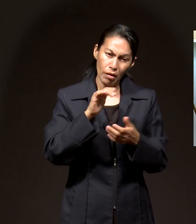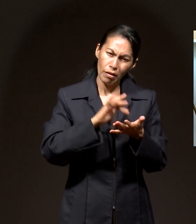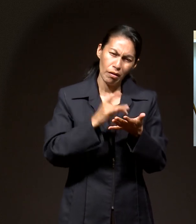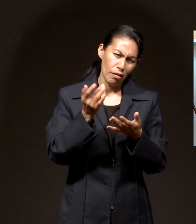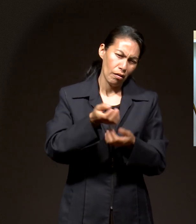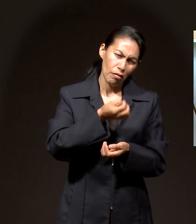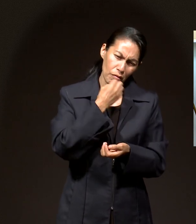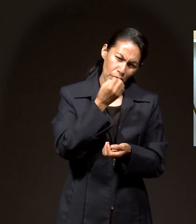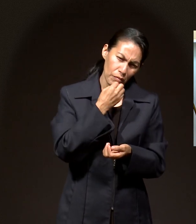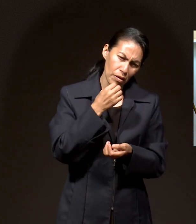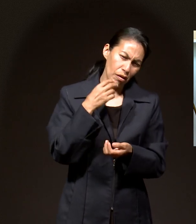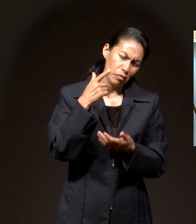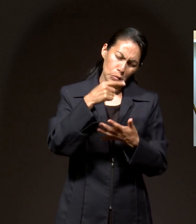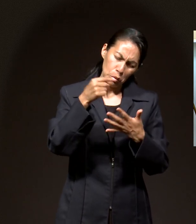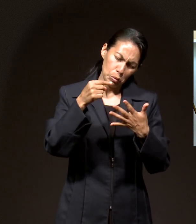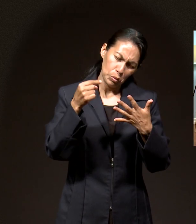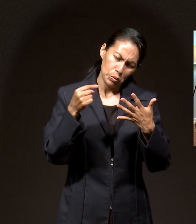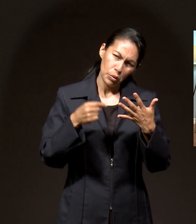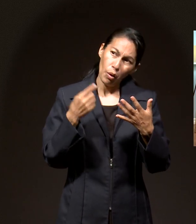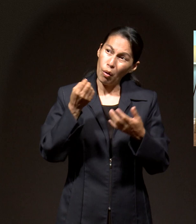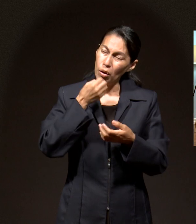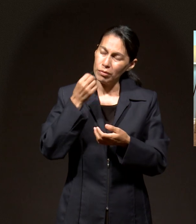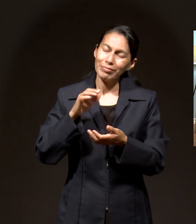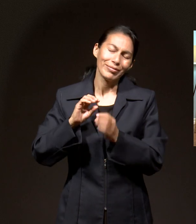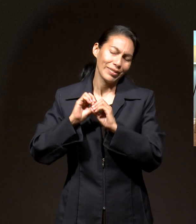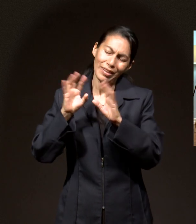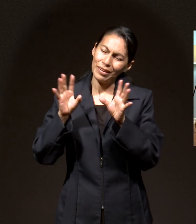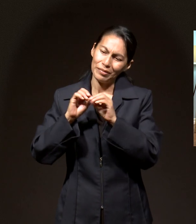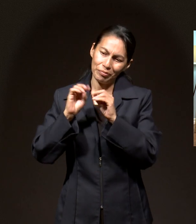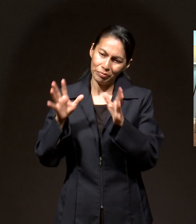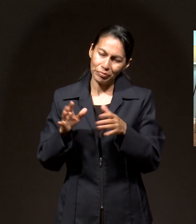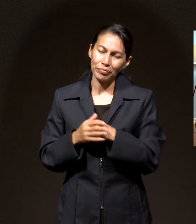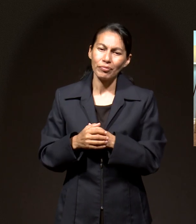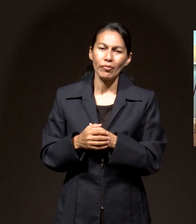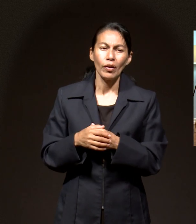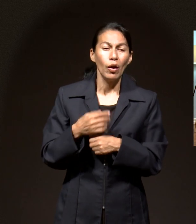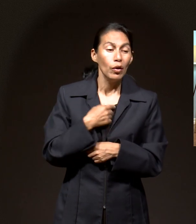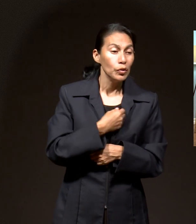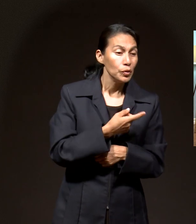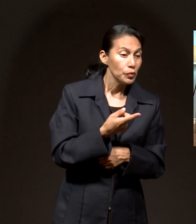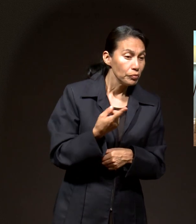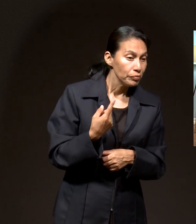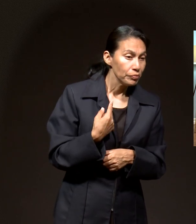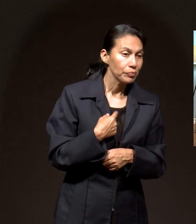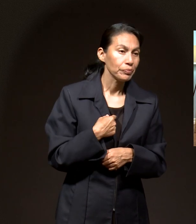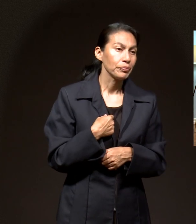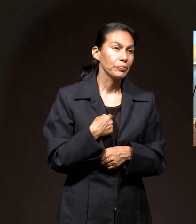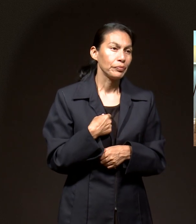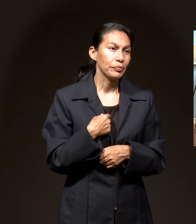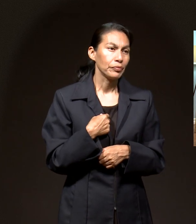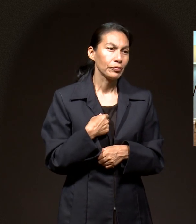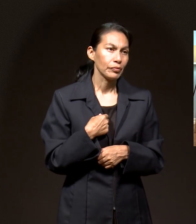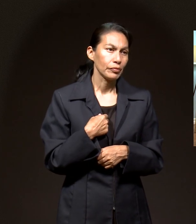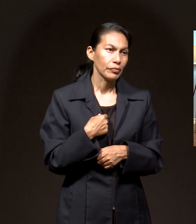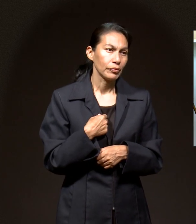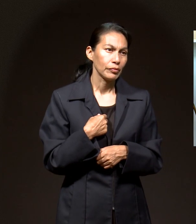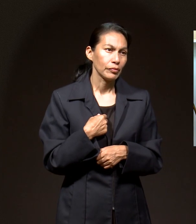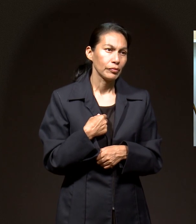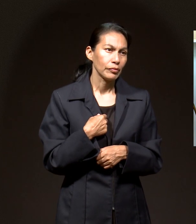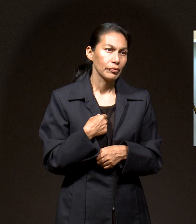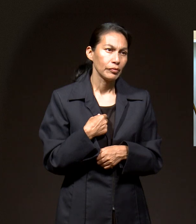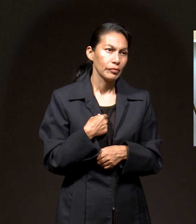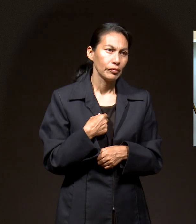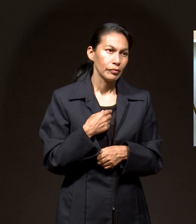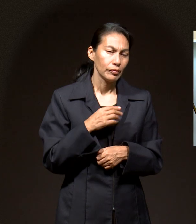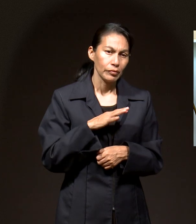el alimento que recibimos. Claro, claro. Por tantas cosas que sin darnos cuenta tenemos como